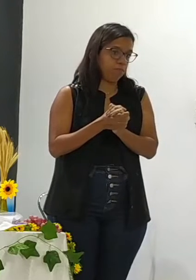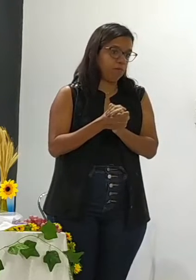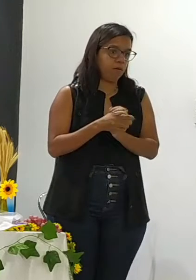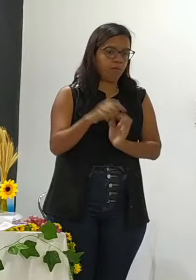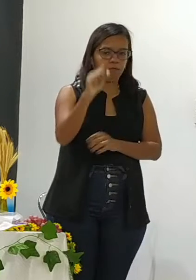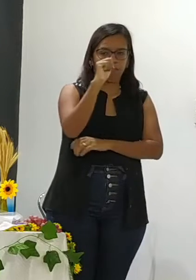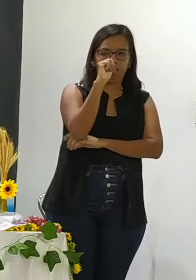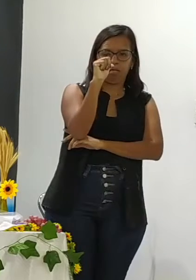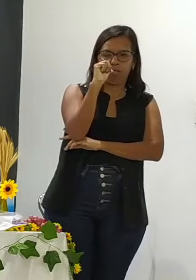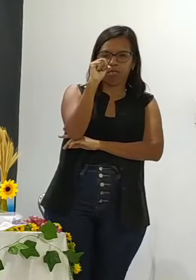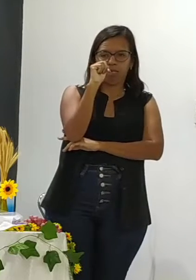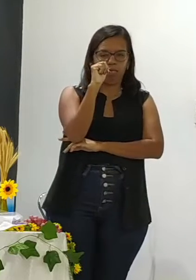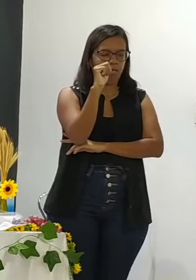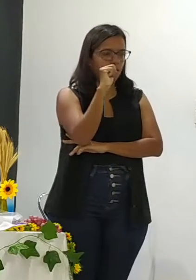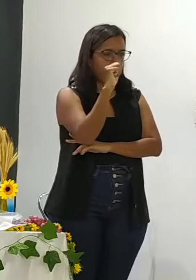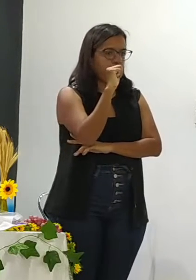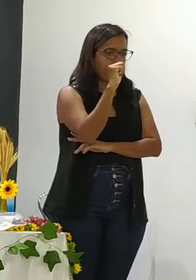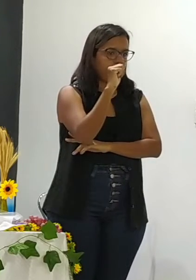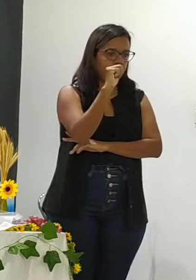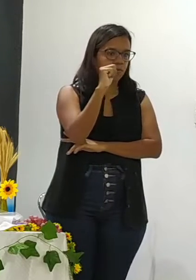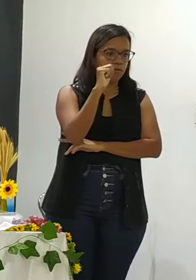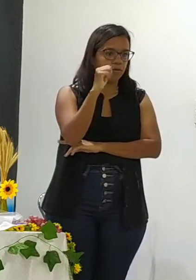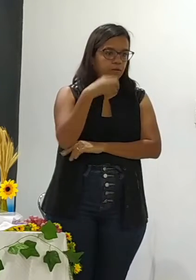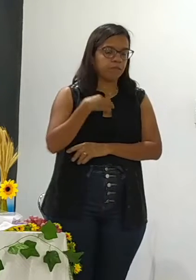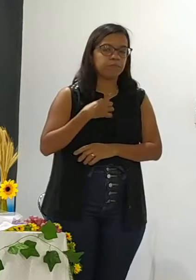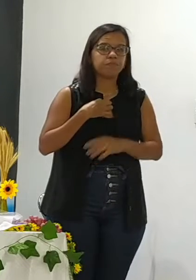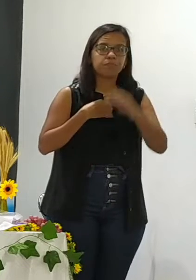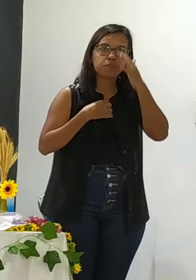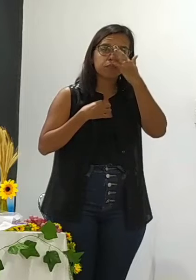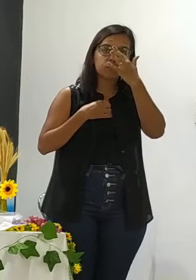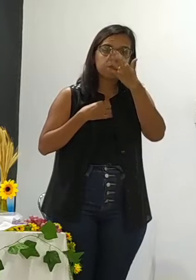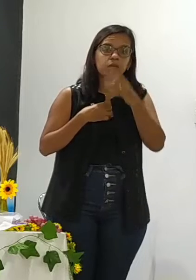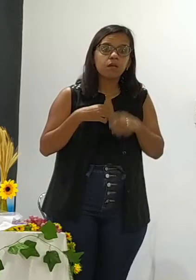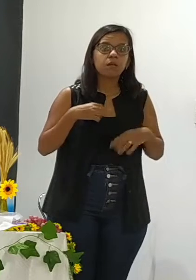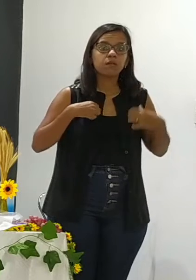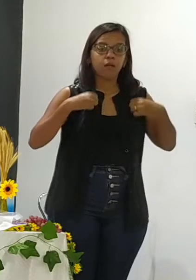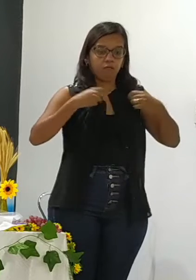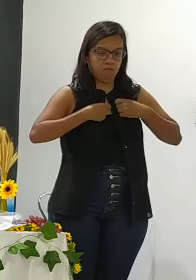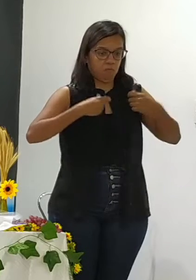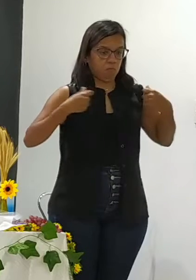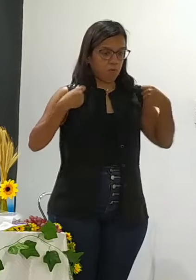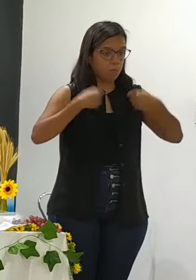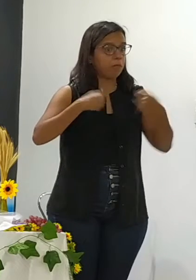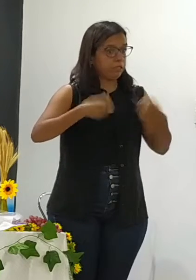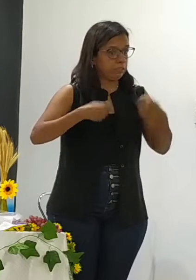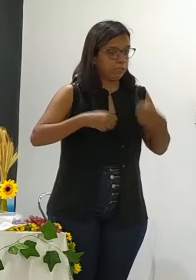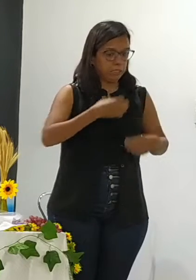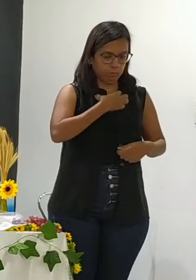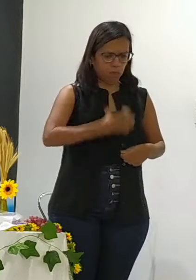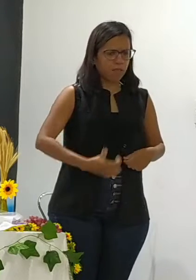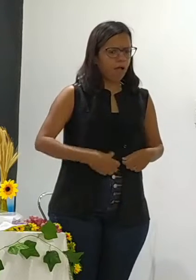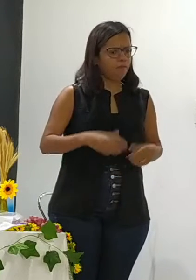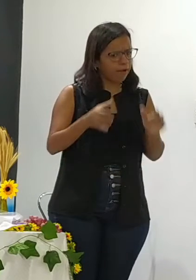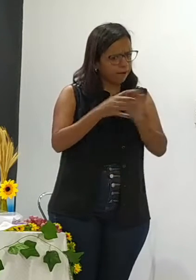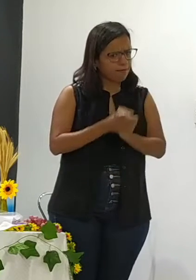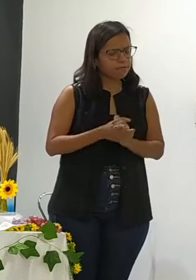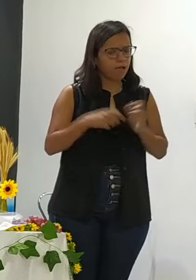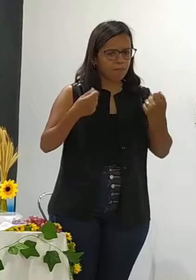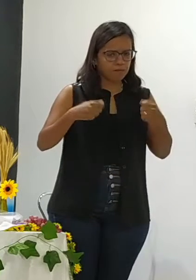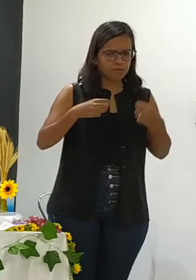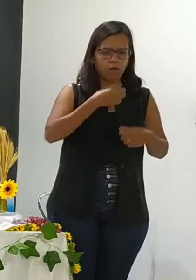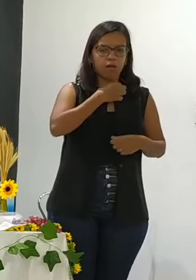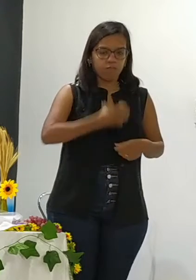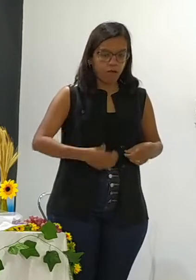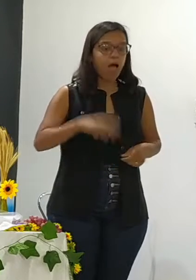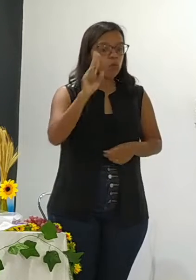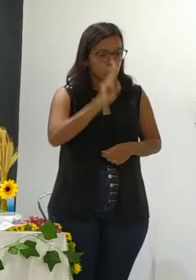de bebê. E estava com terra, porque eu tinha que virar para assim: você tem que colocar terra, você vai casar, tem que colocar terra. Pelo amor de Deus, eu não uso isso, eu não uso gravata, você